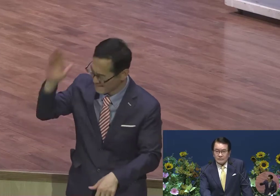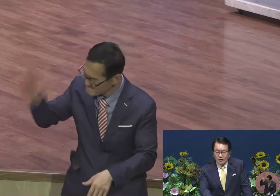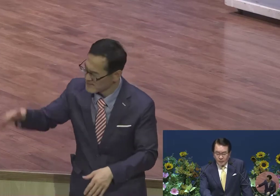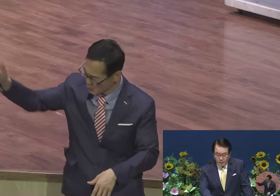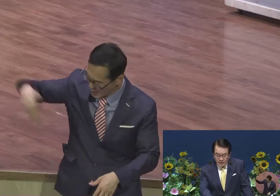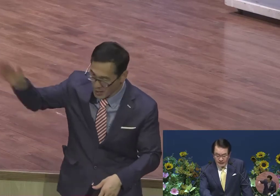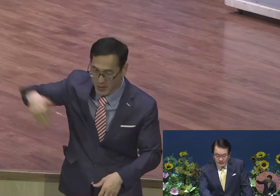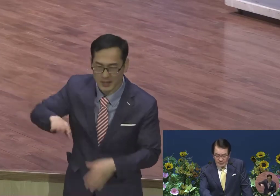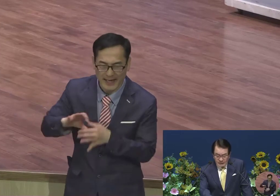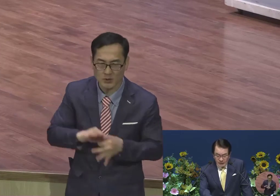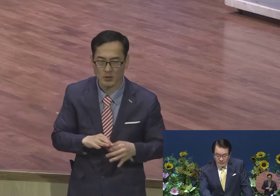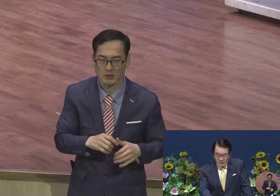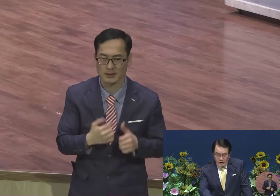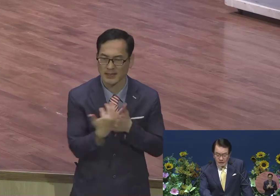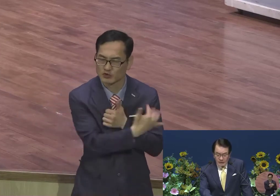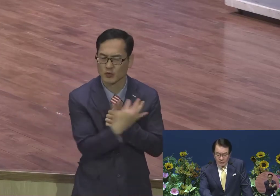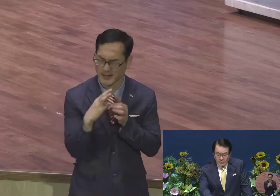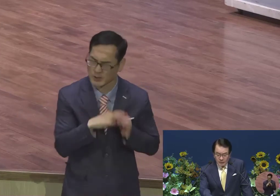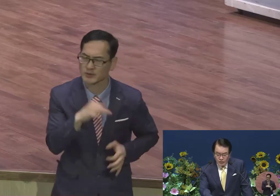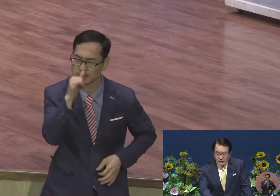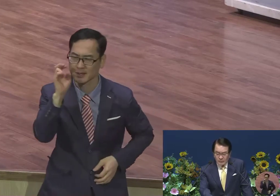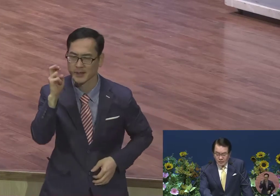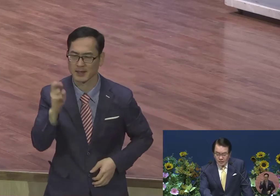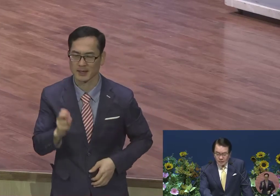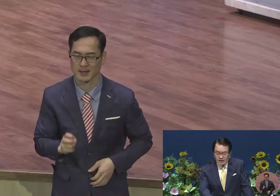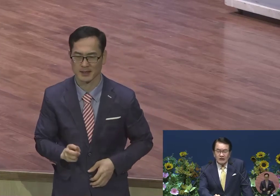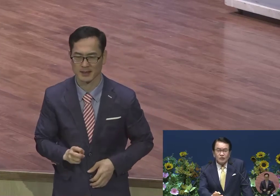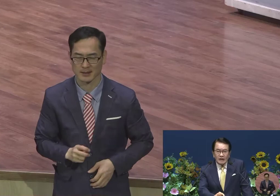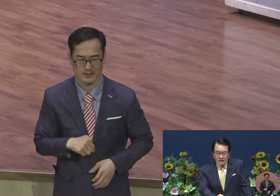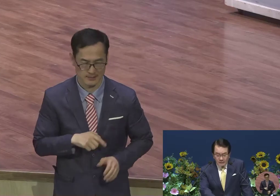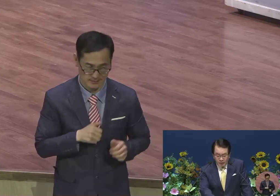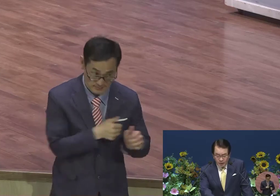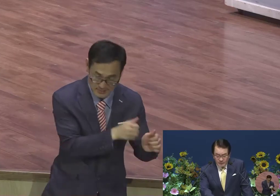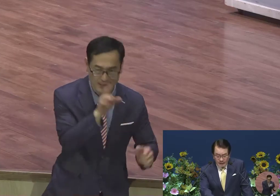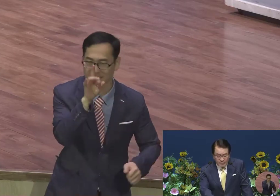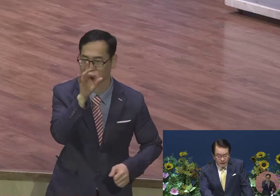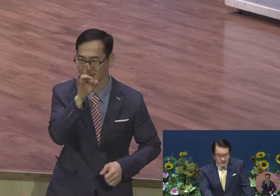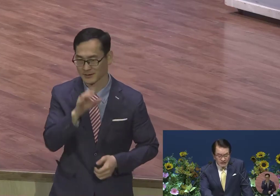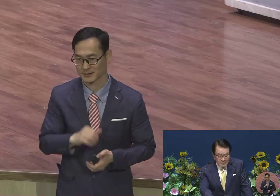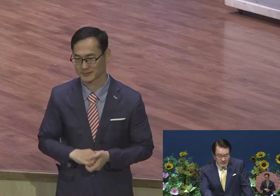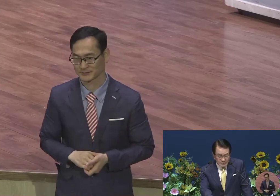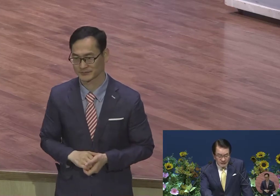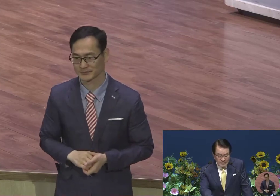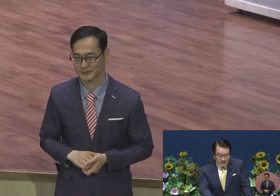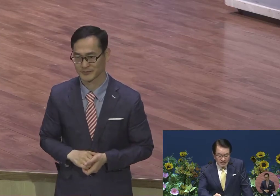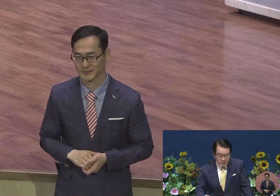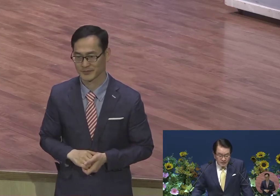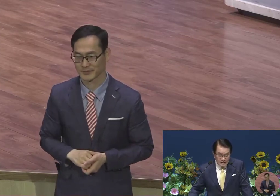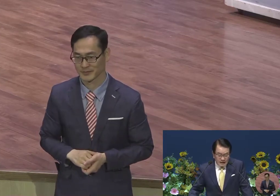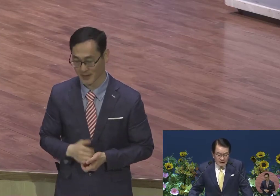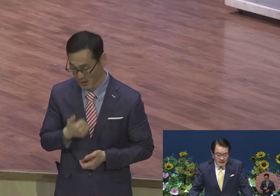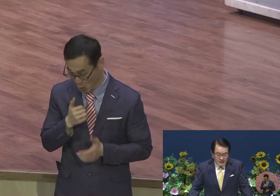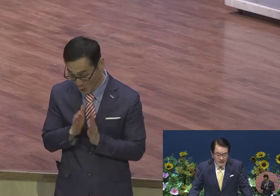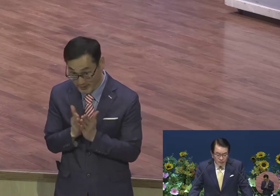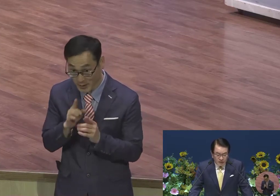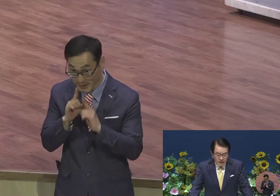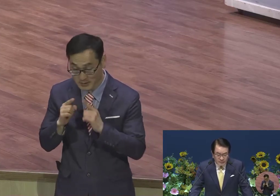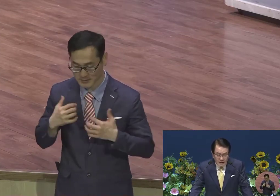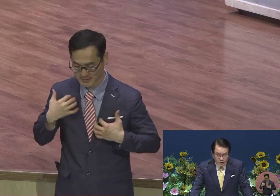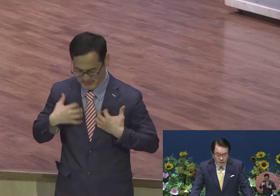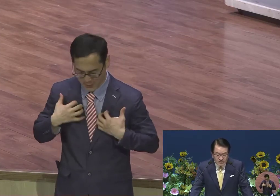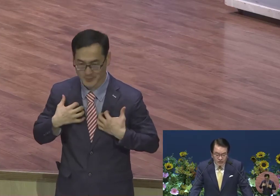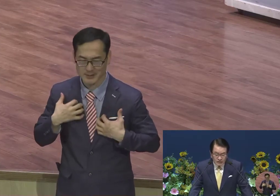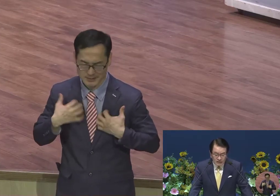오늘 본문에 있는 로마 도장을 보면 즐거워한다는 표현이 반복해서 나와요 2절에 보면 하나님의